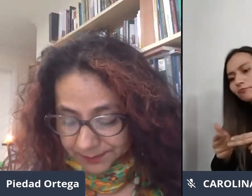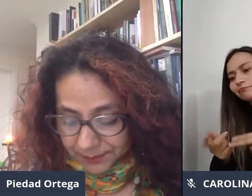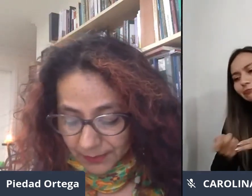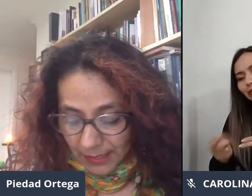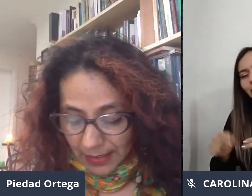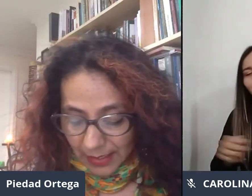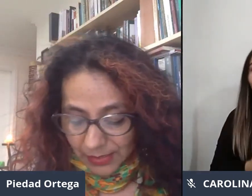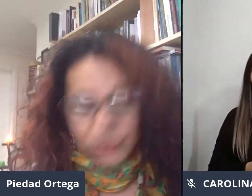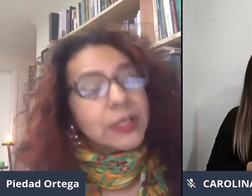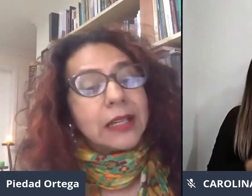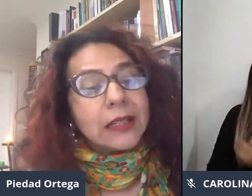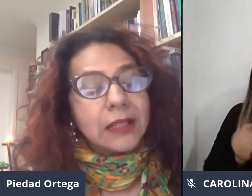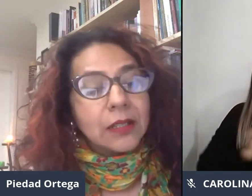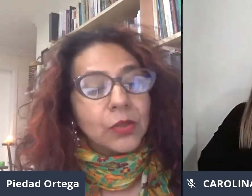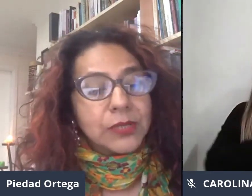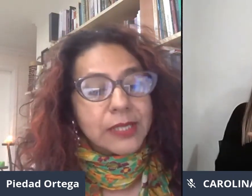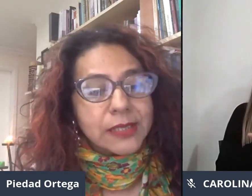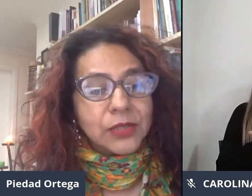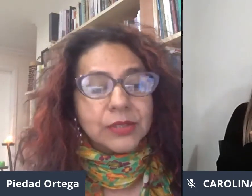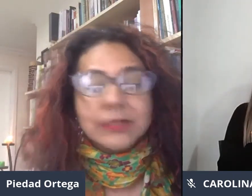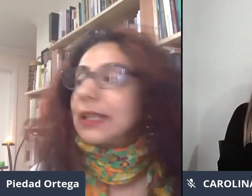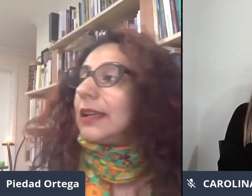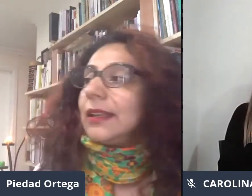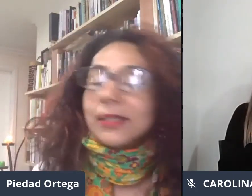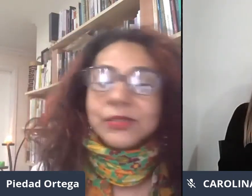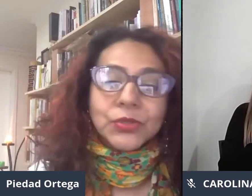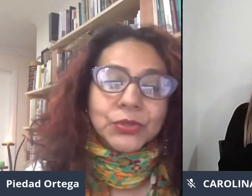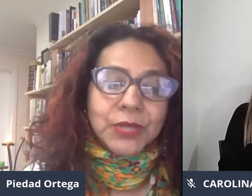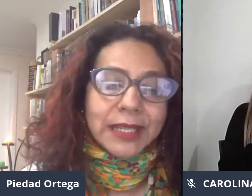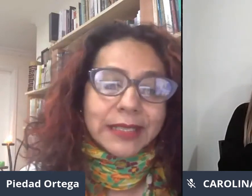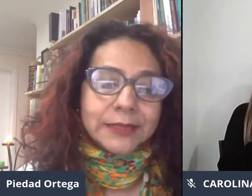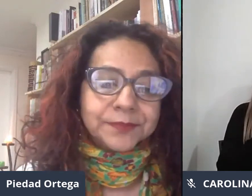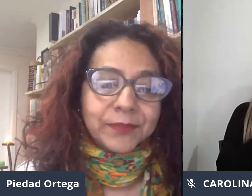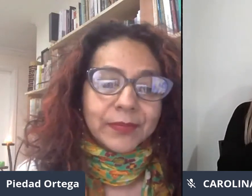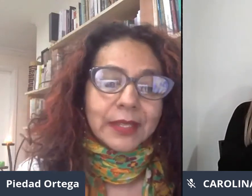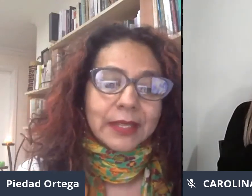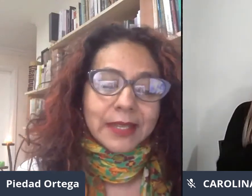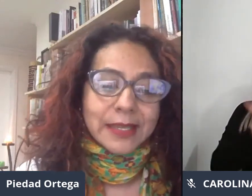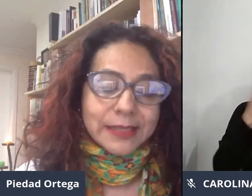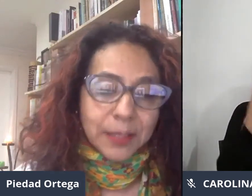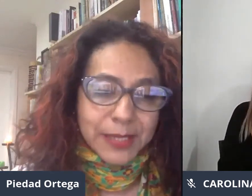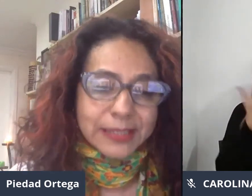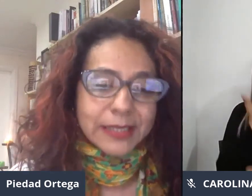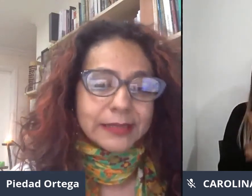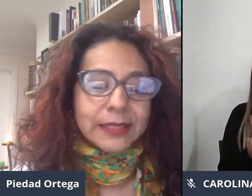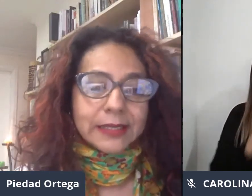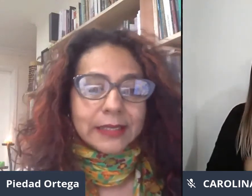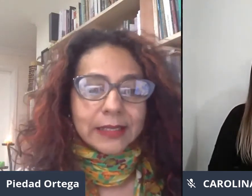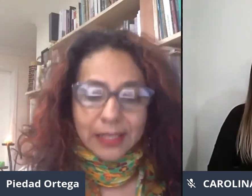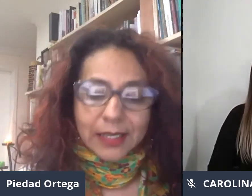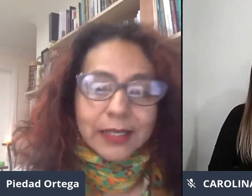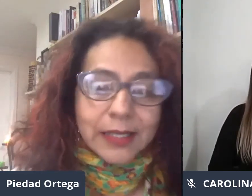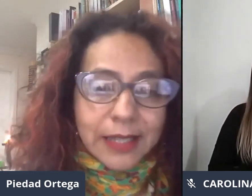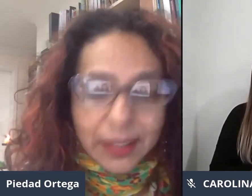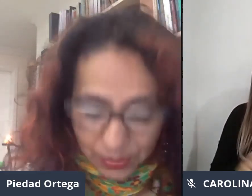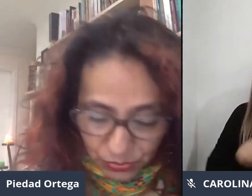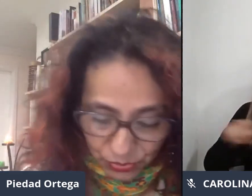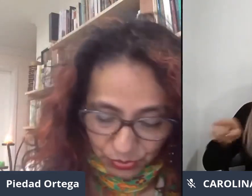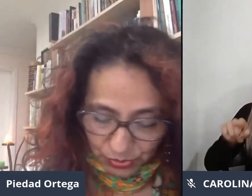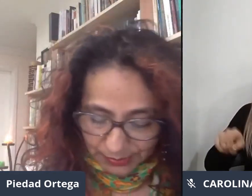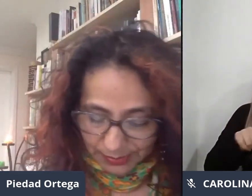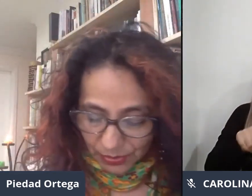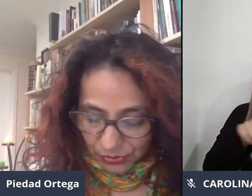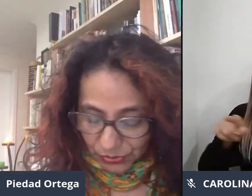vulnerabilidad es una condición estructural que está presente en cada